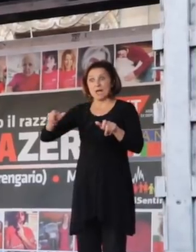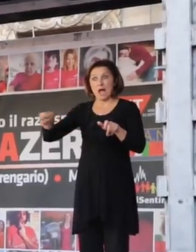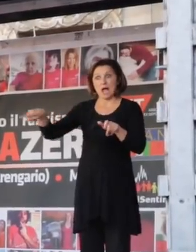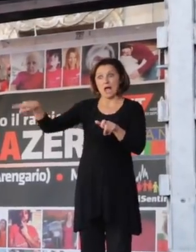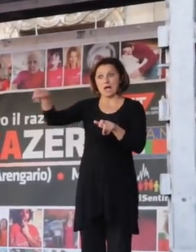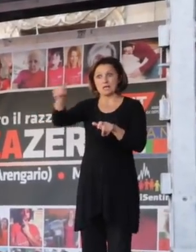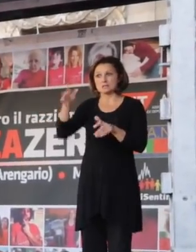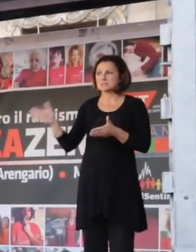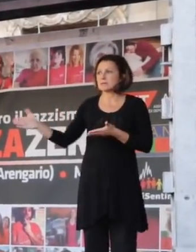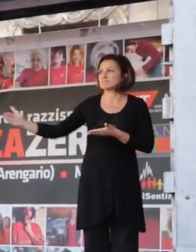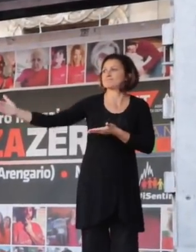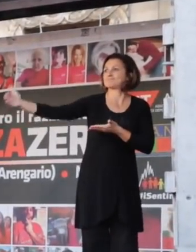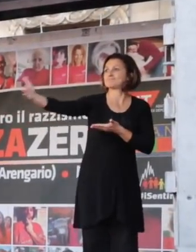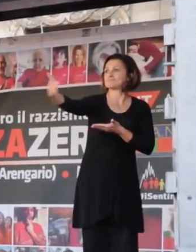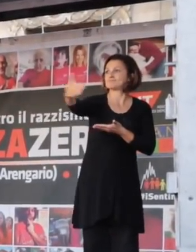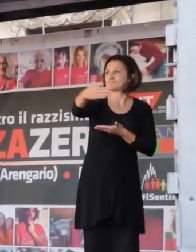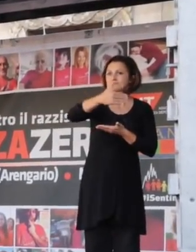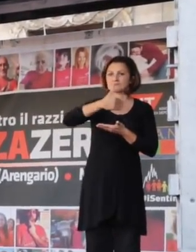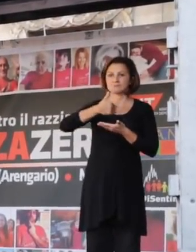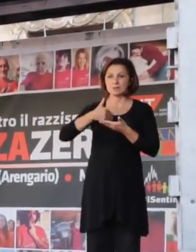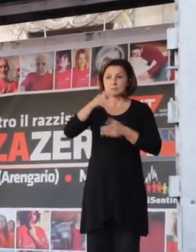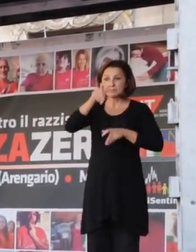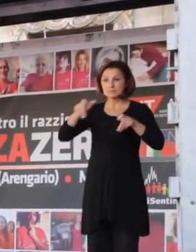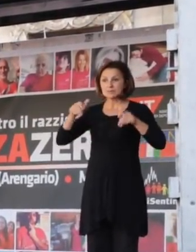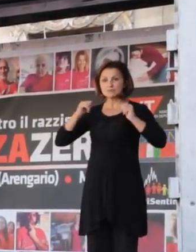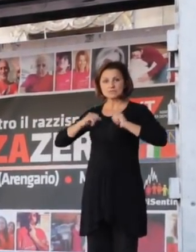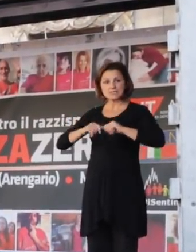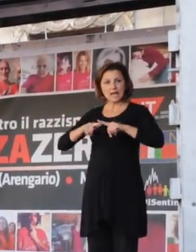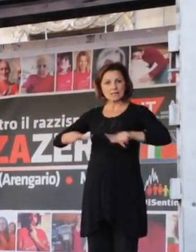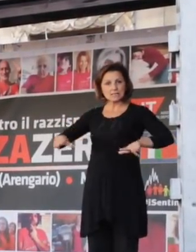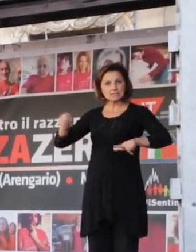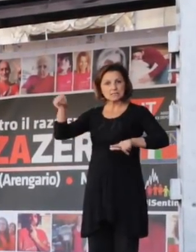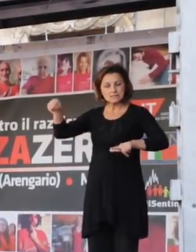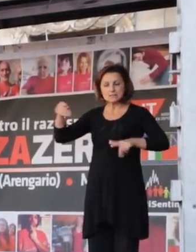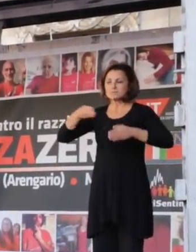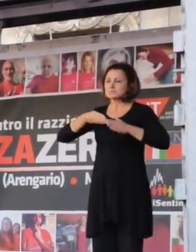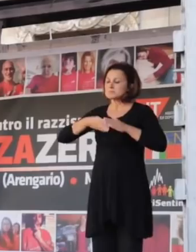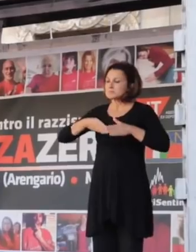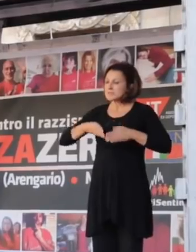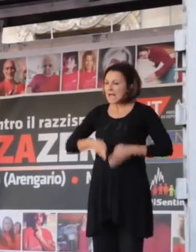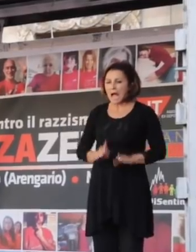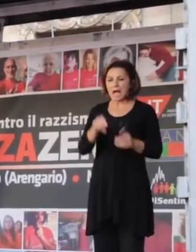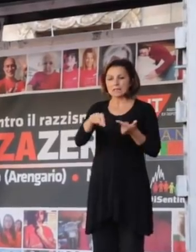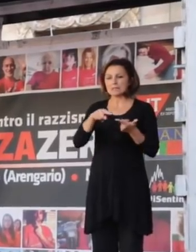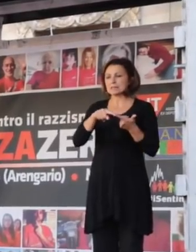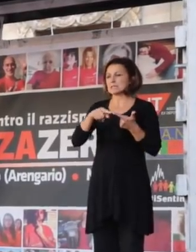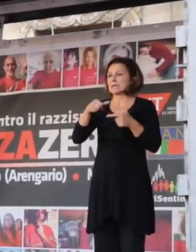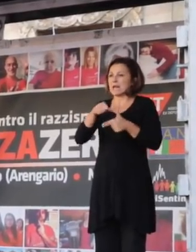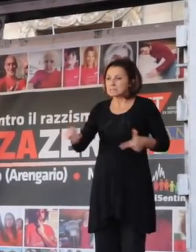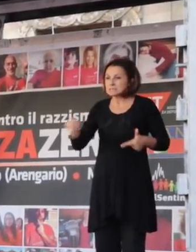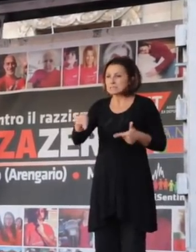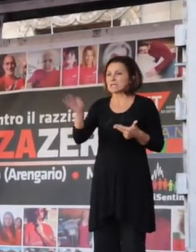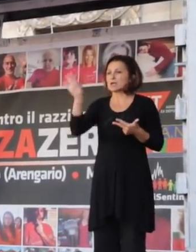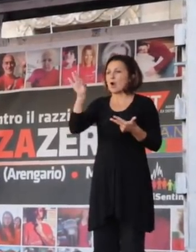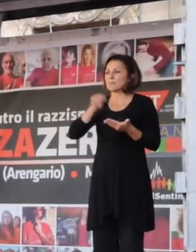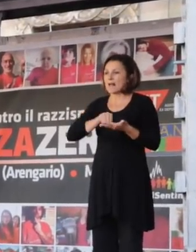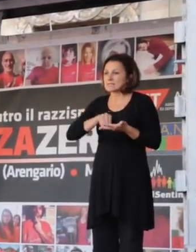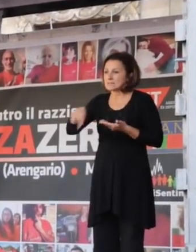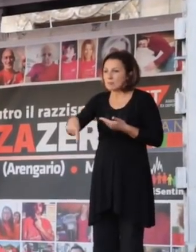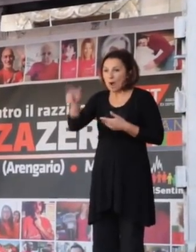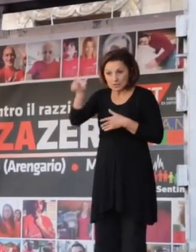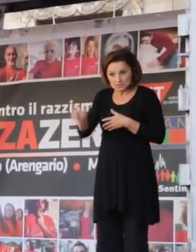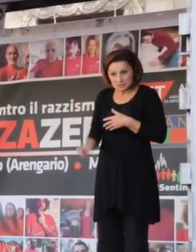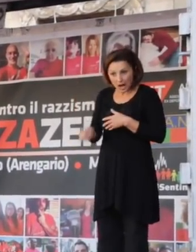devastanti vissuti da cittadini nati, residenti o presenti a vario titolo nel nostro